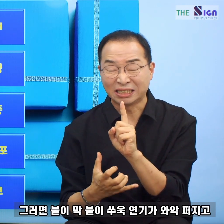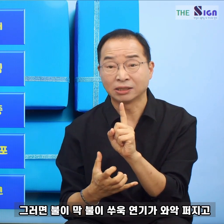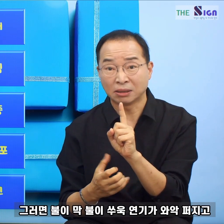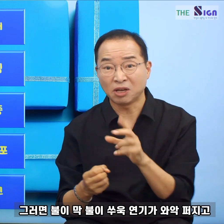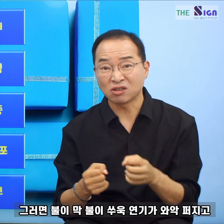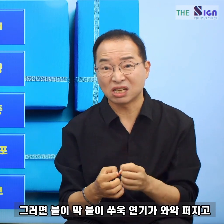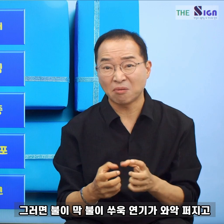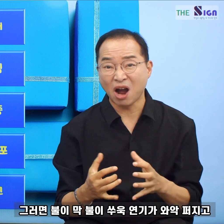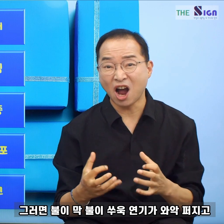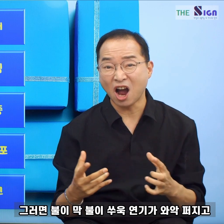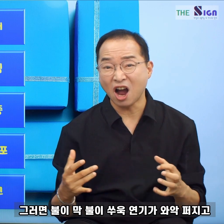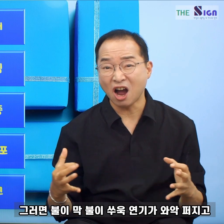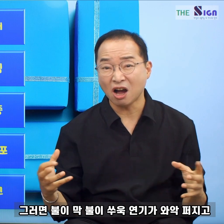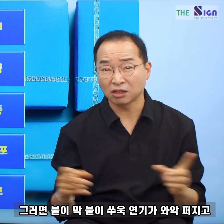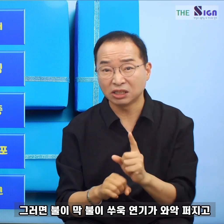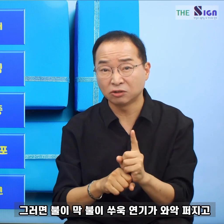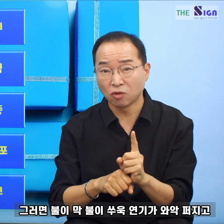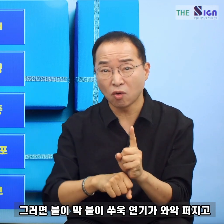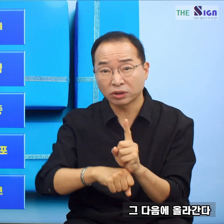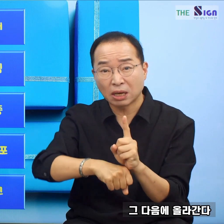그다음에 연기가 와 이루고 그 다음에